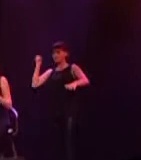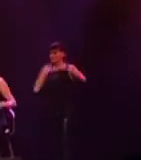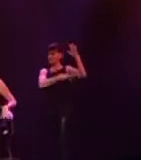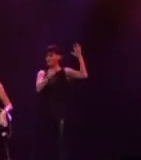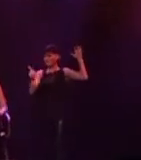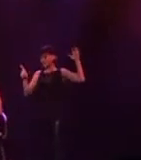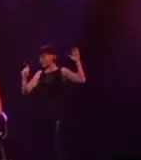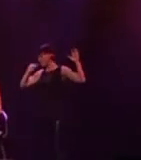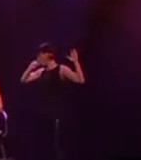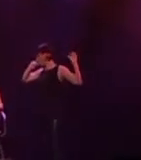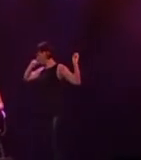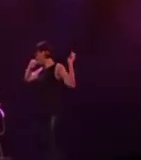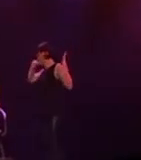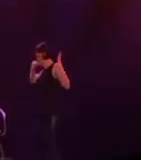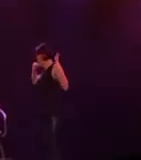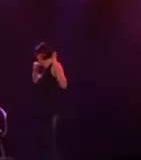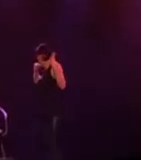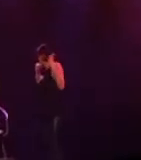deslumbre su parásita